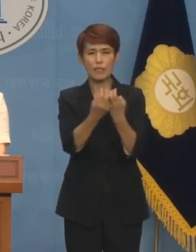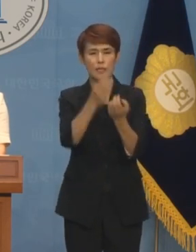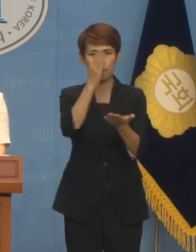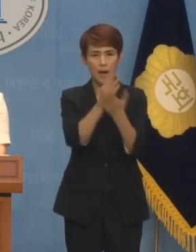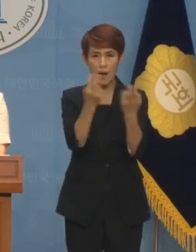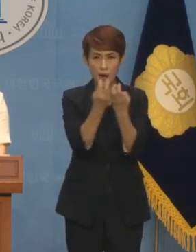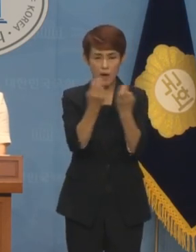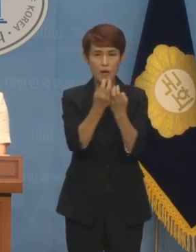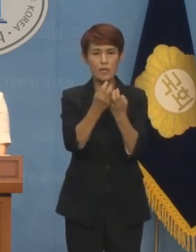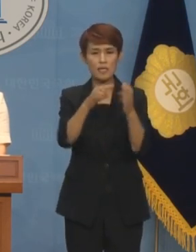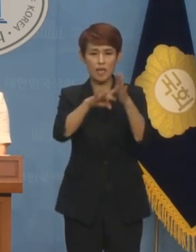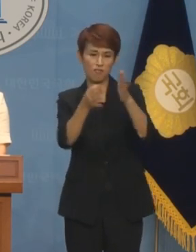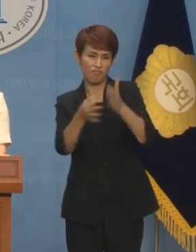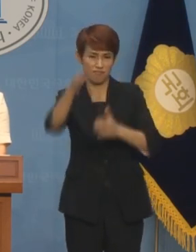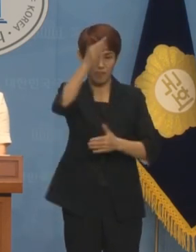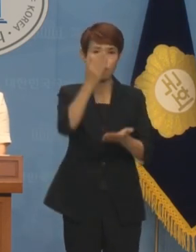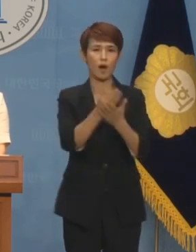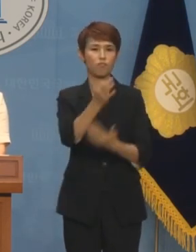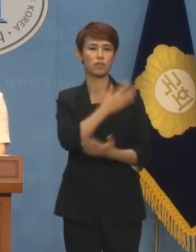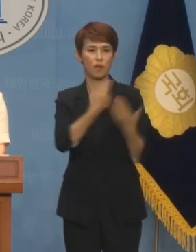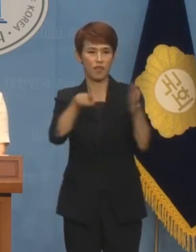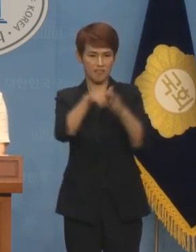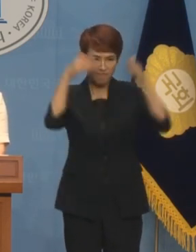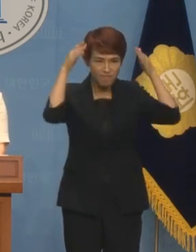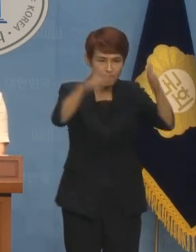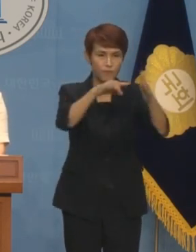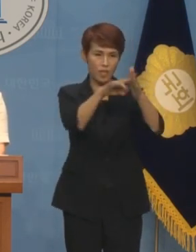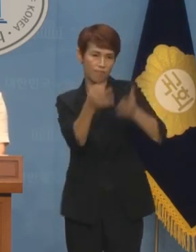증세가 아니라 부자 증세에 집중해야 합니다.